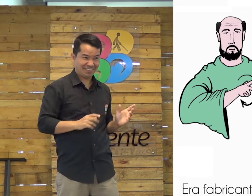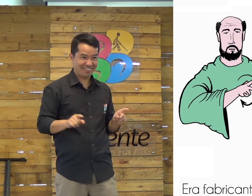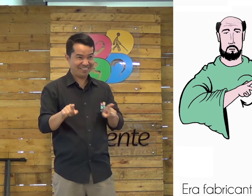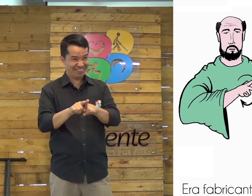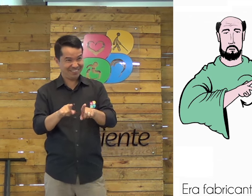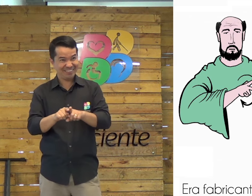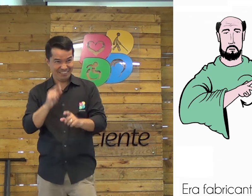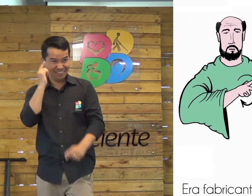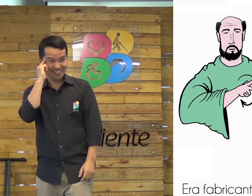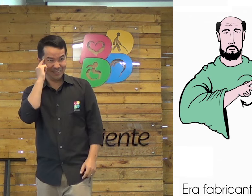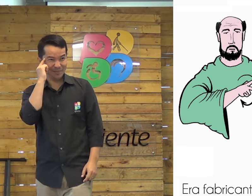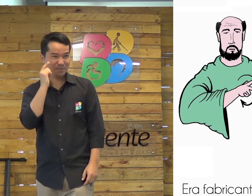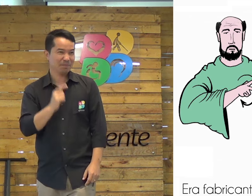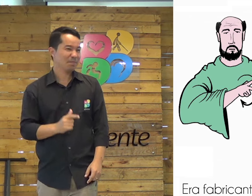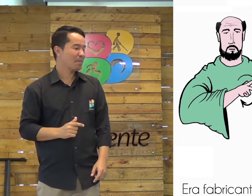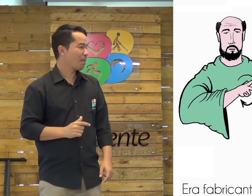também.